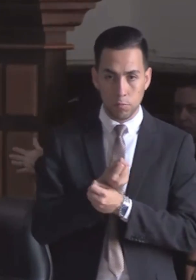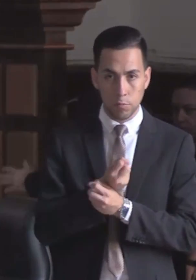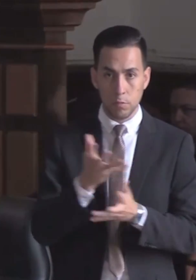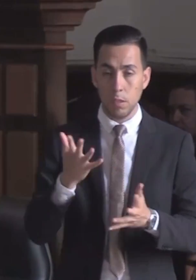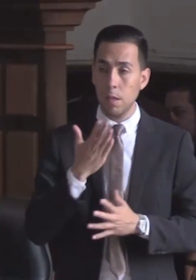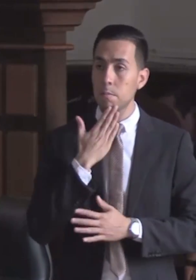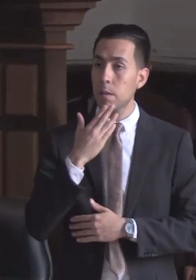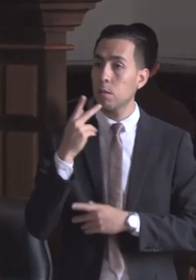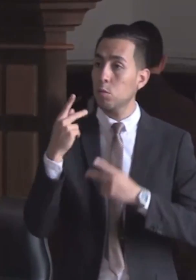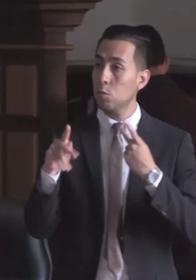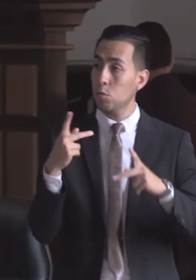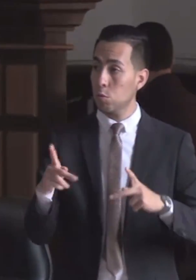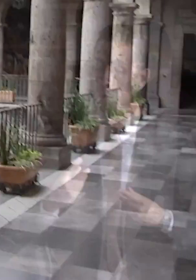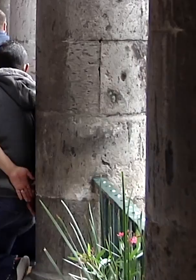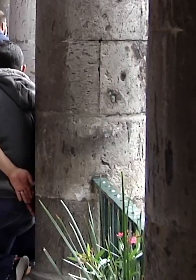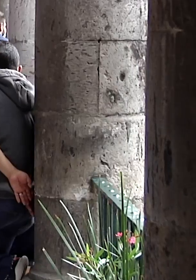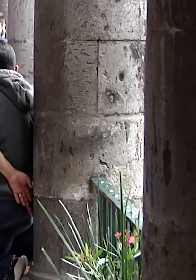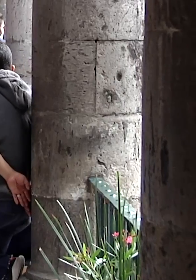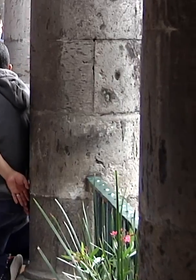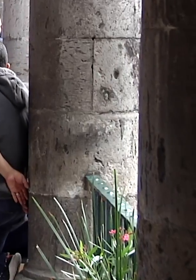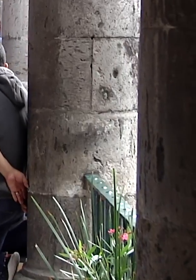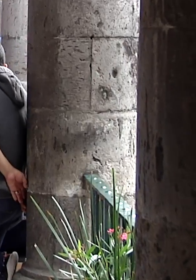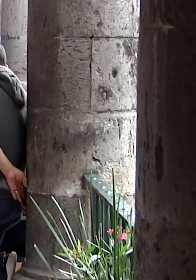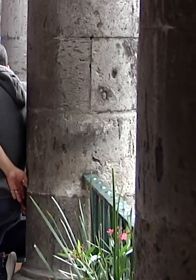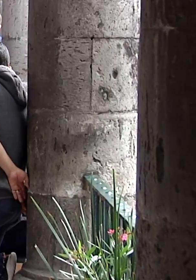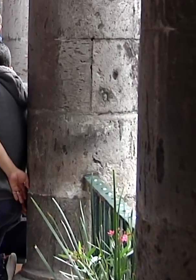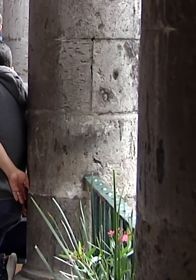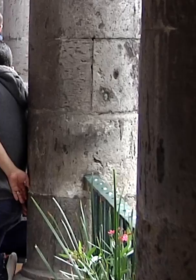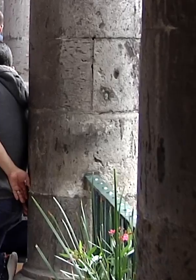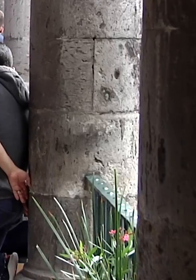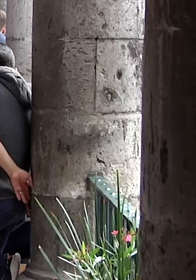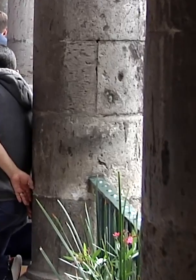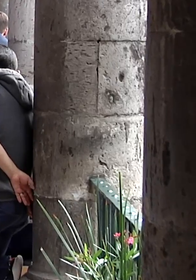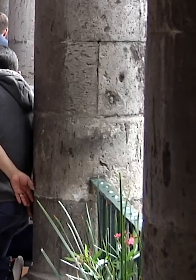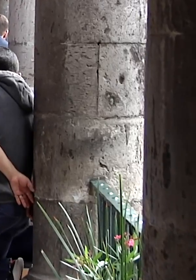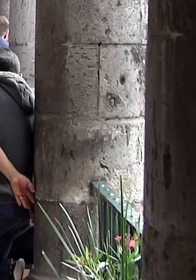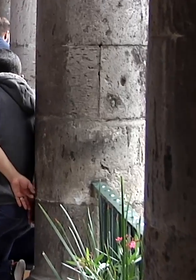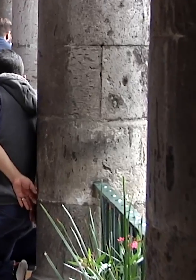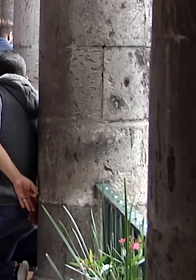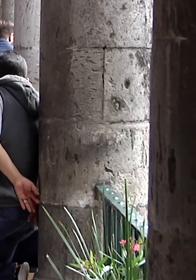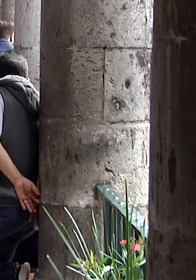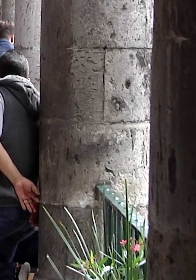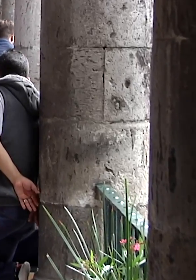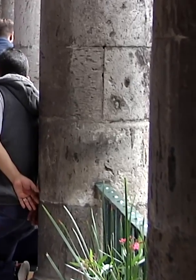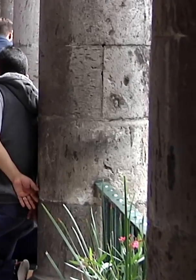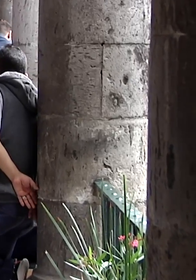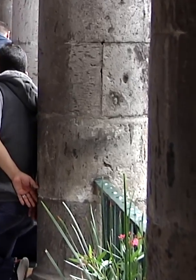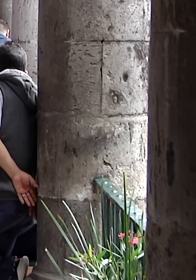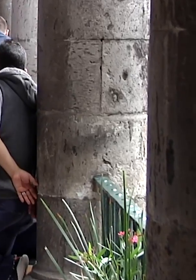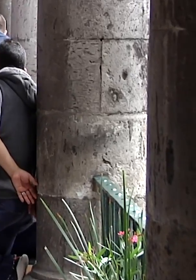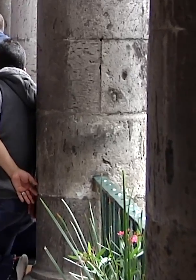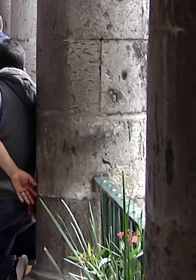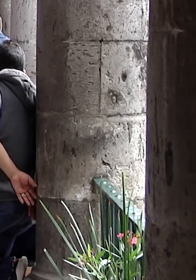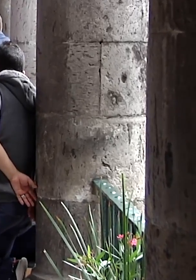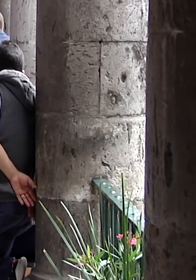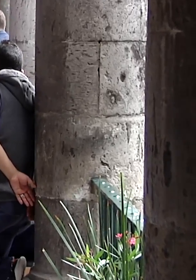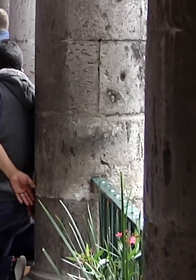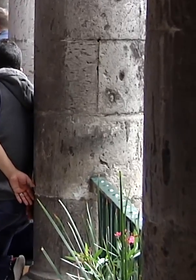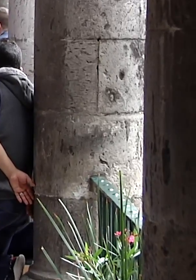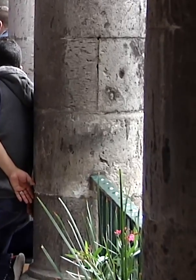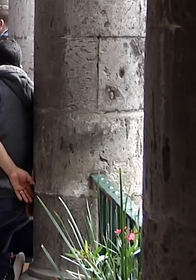en favor del bien común y la libertad. La regidora Patricia Guadalupe Campos señaló que hoy más que nunca necesita la